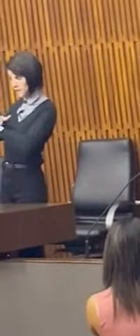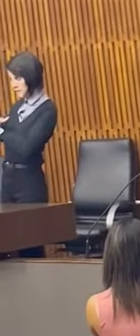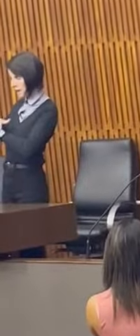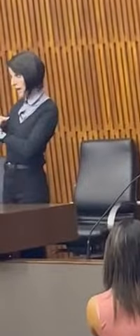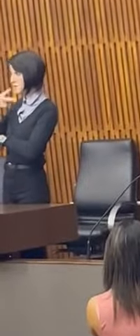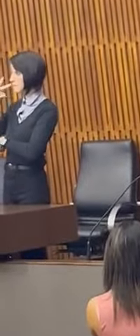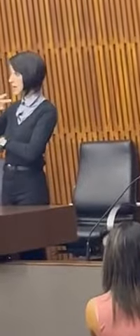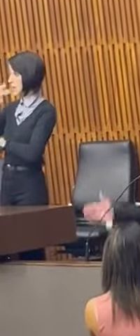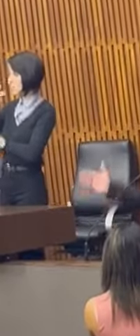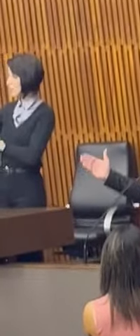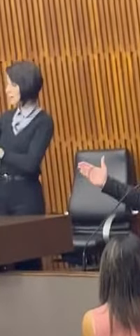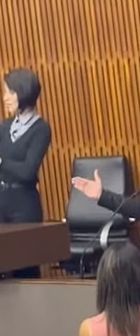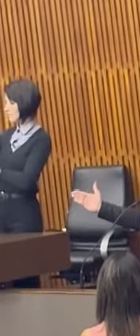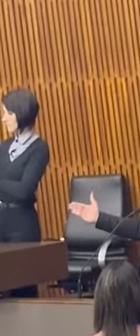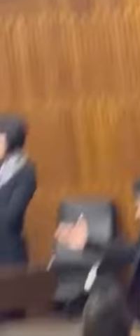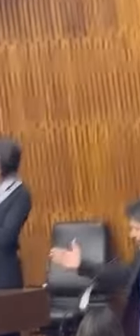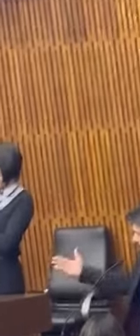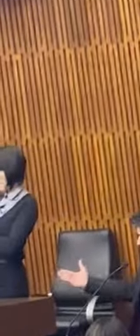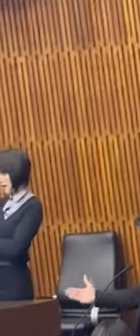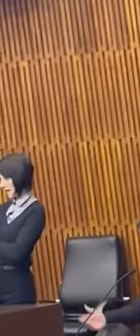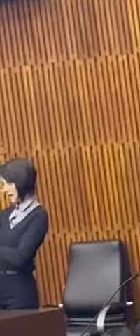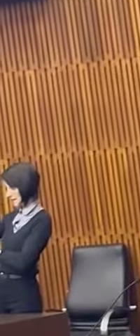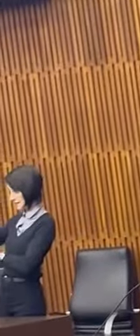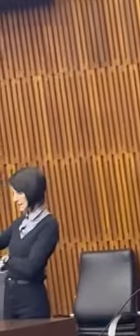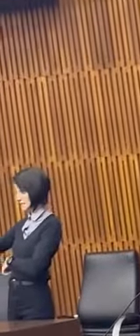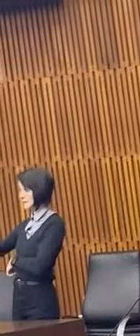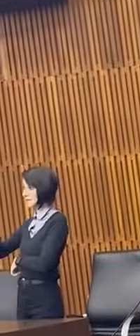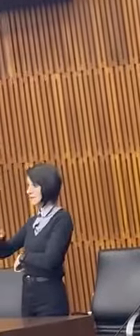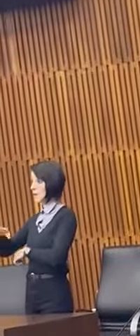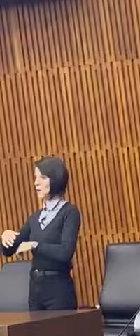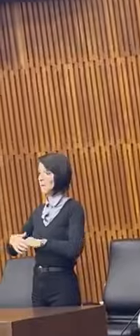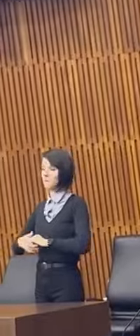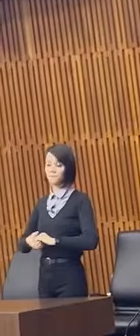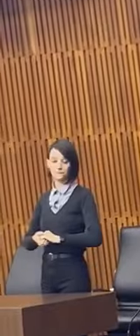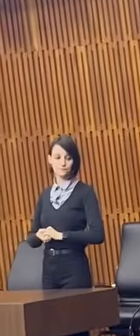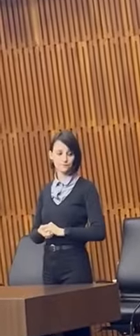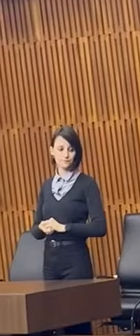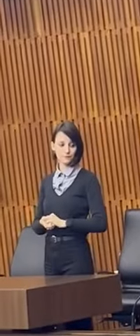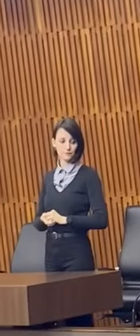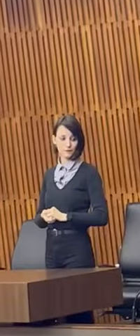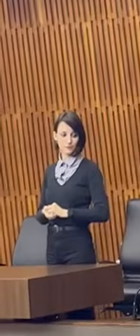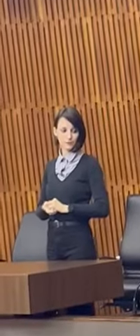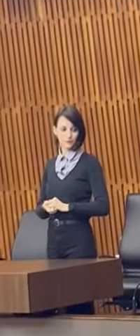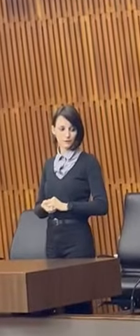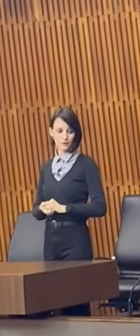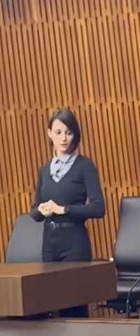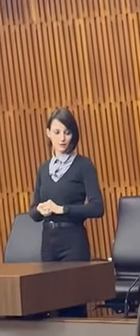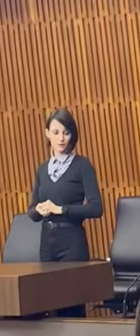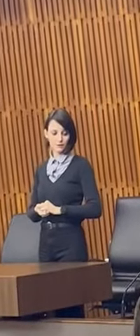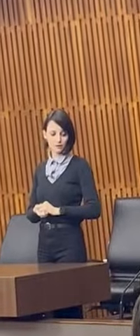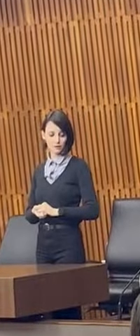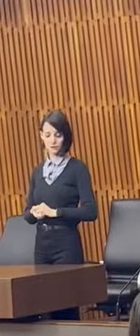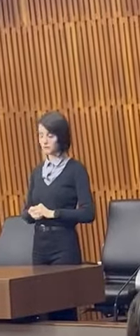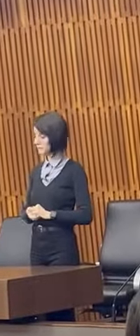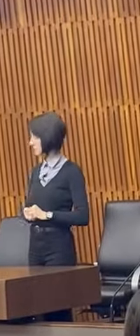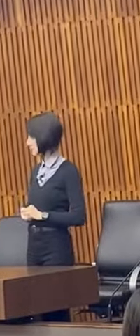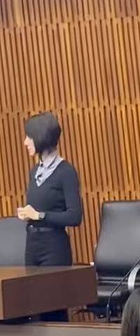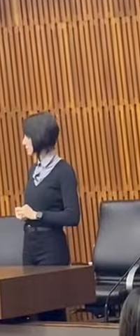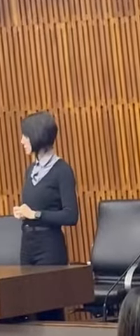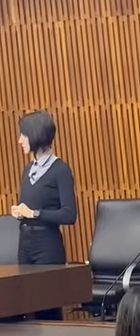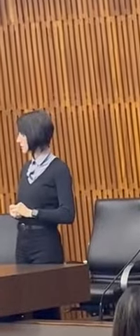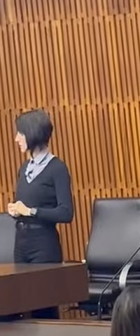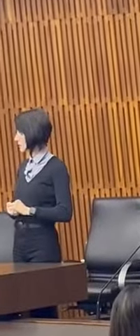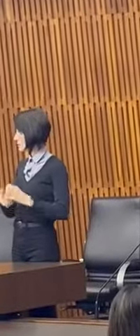Lima, e como a única maneira de utilizar o tempo no grande expediente seria desta forma. Eu quero esclarecer,